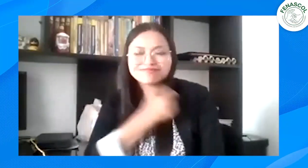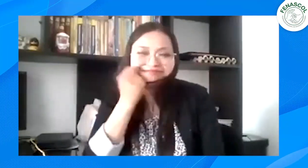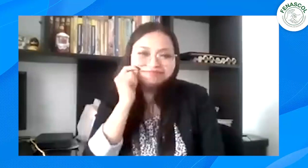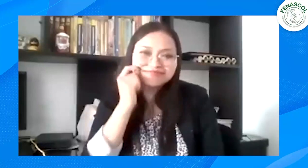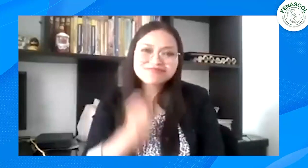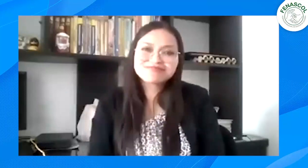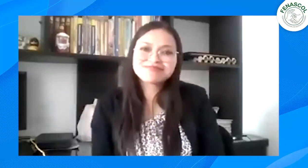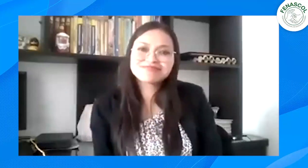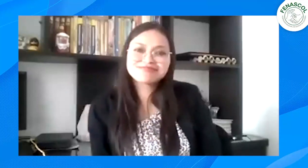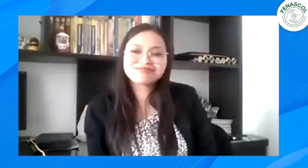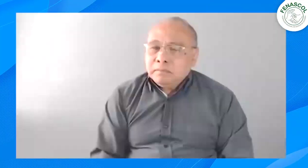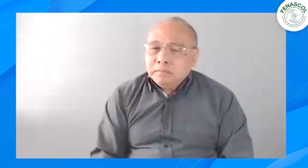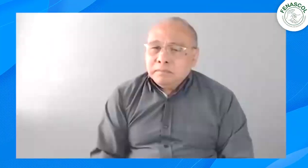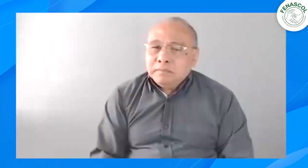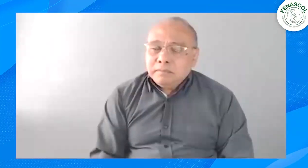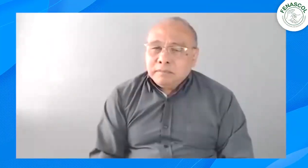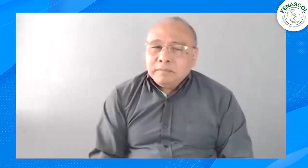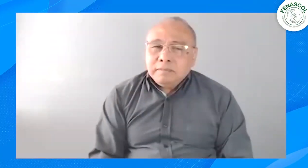aparte